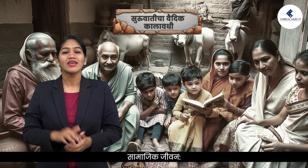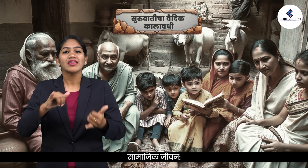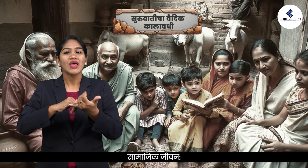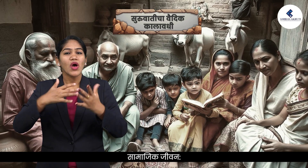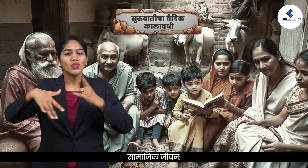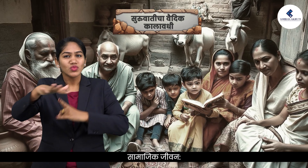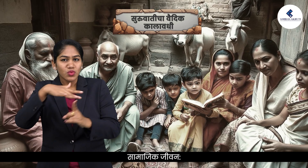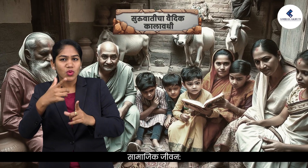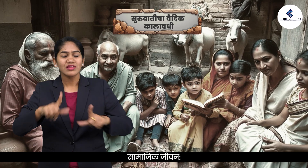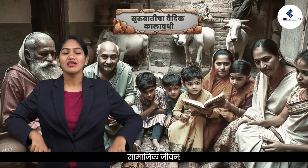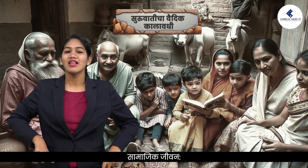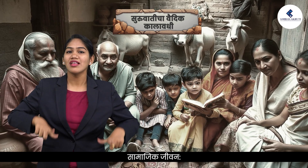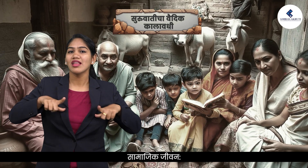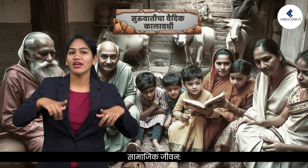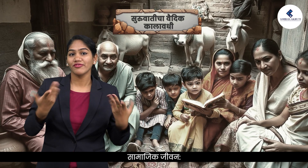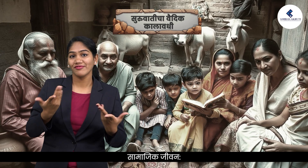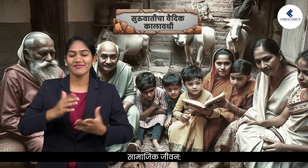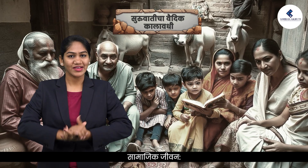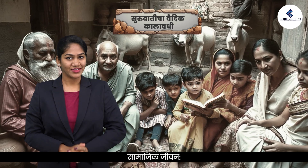सामाजिक जीवन.